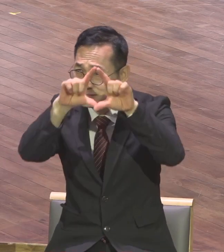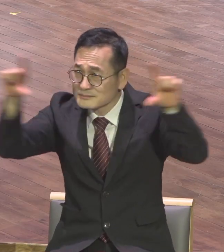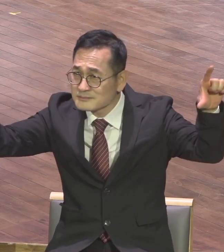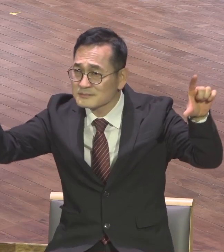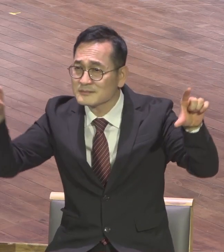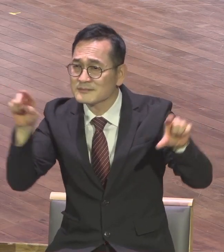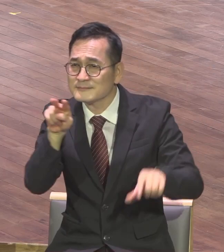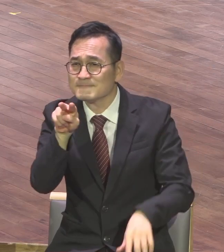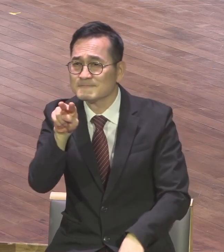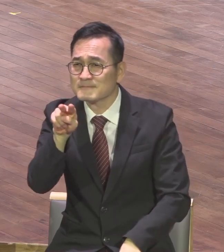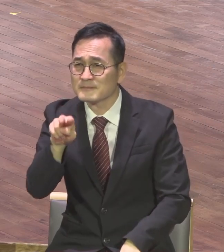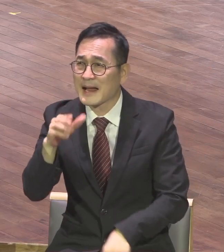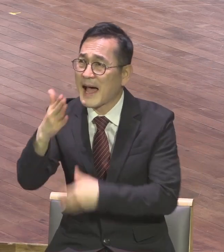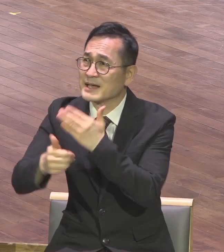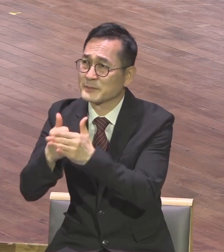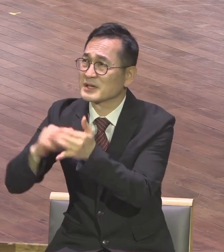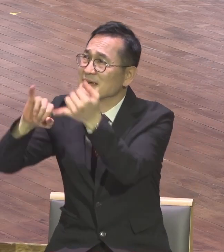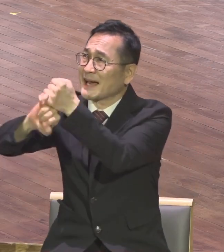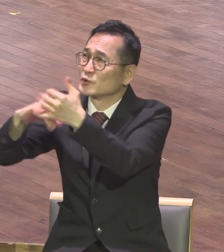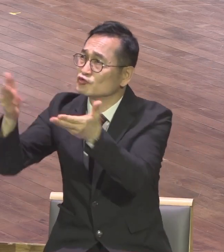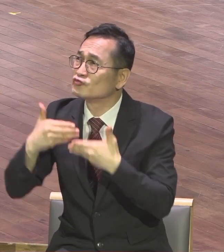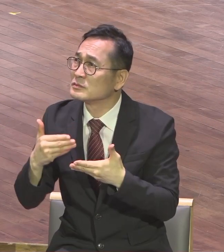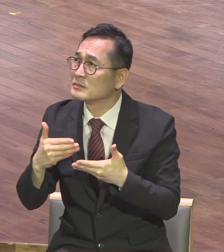기업으로 얻게 내가 네게 해주겠다.